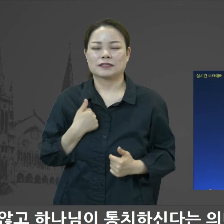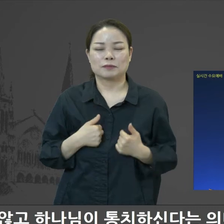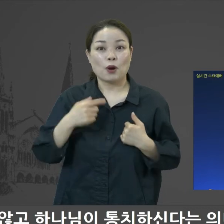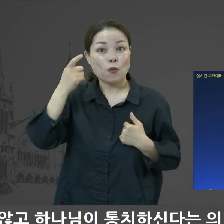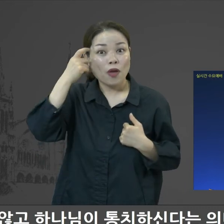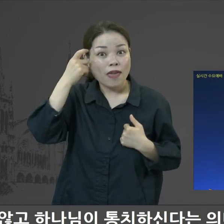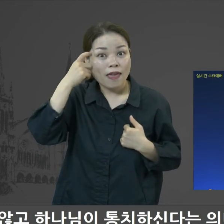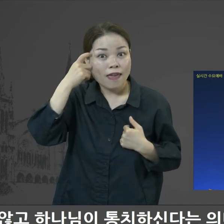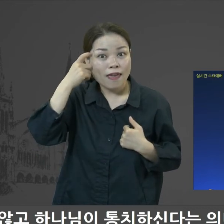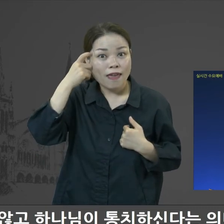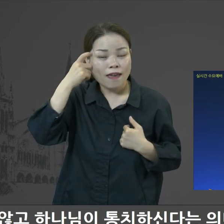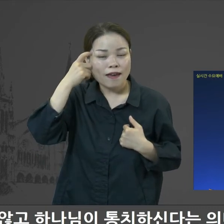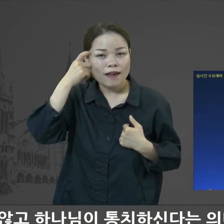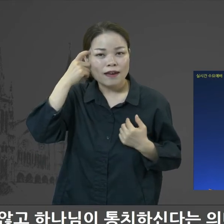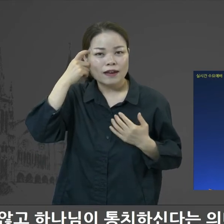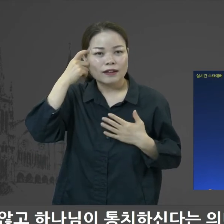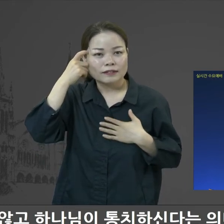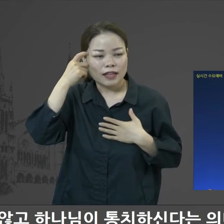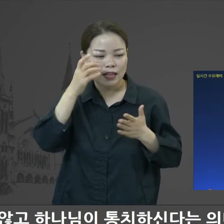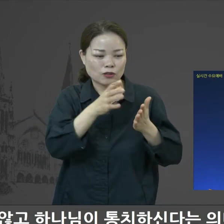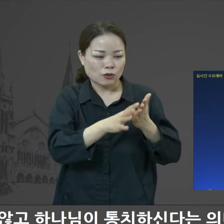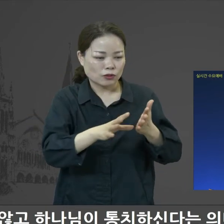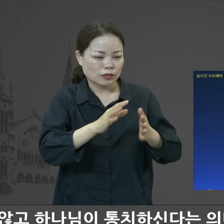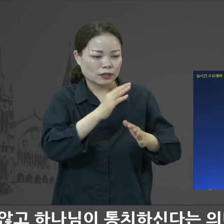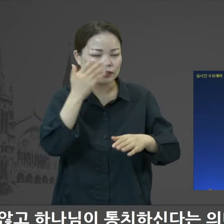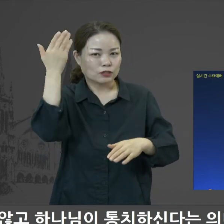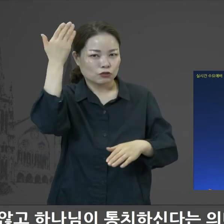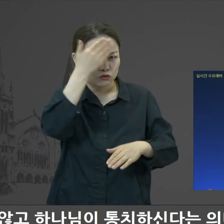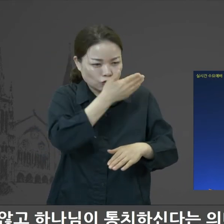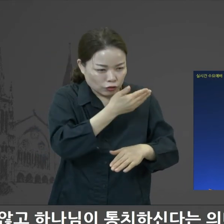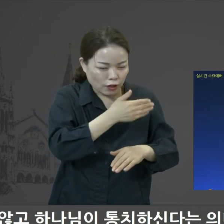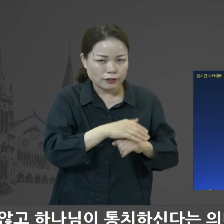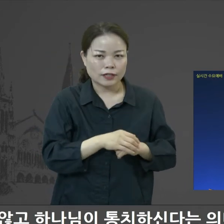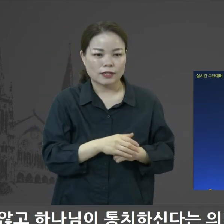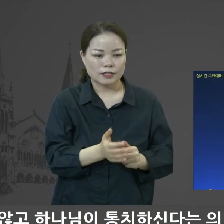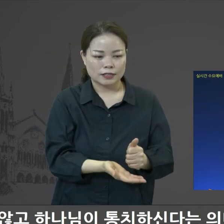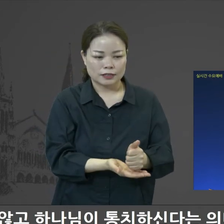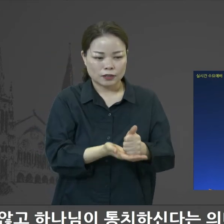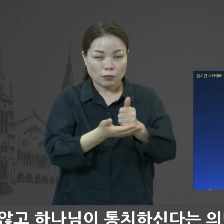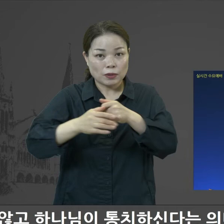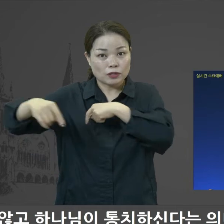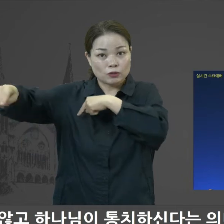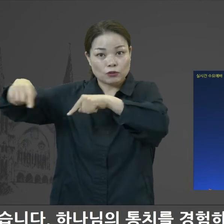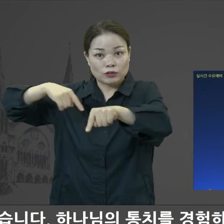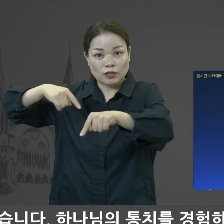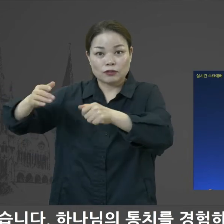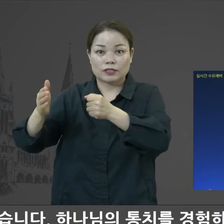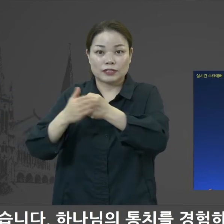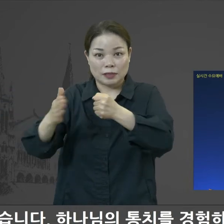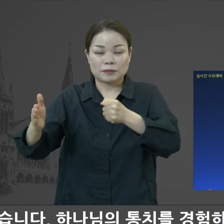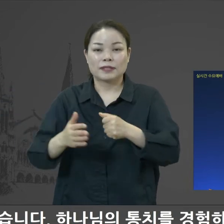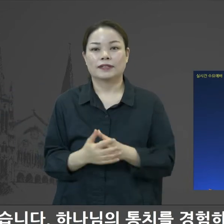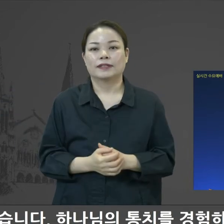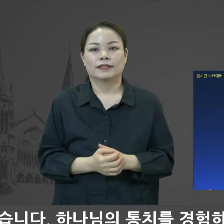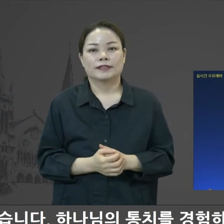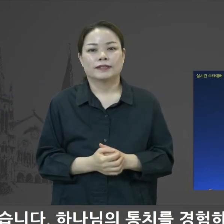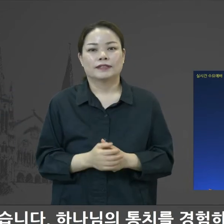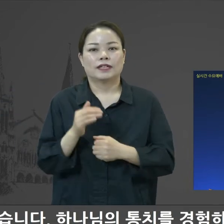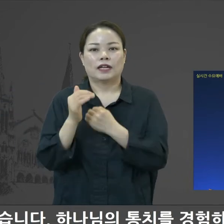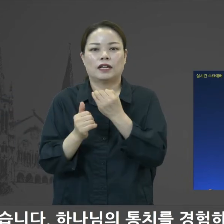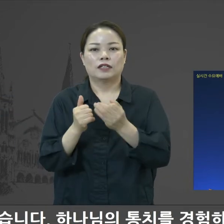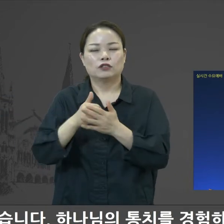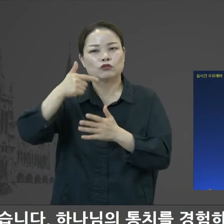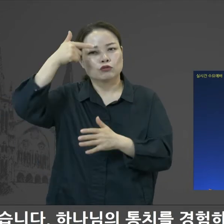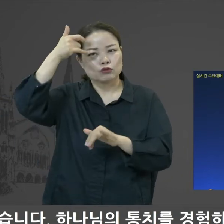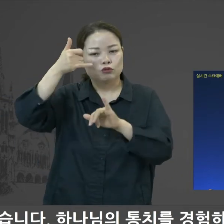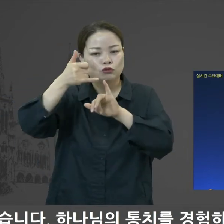왜죠? 내 도구로 가장 순전하게 섬기고 통치하고 있으니까요. 하나님은